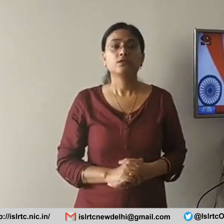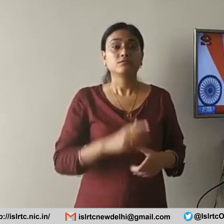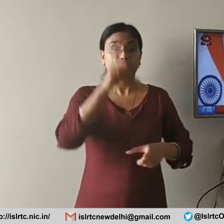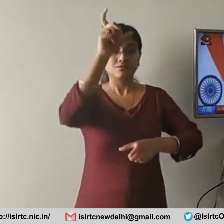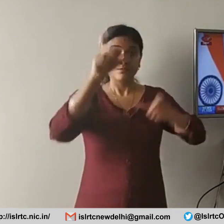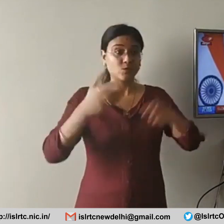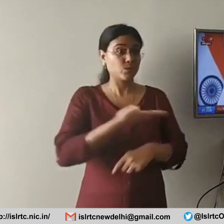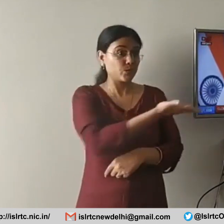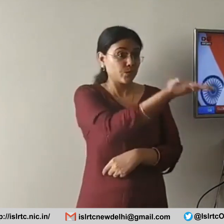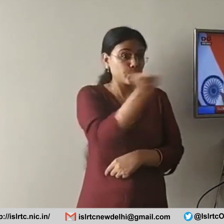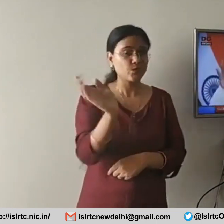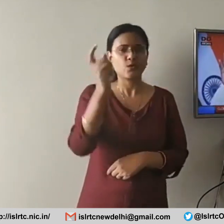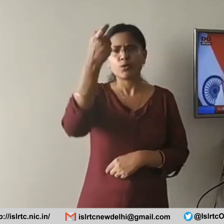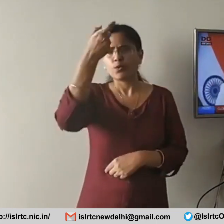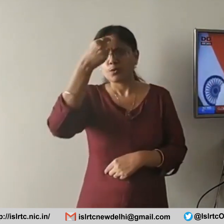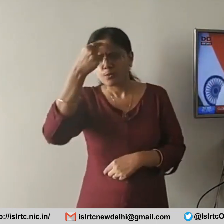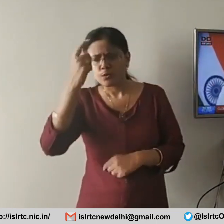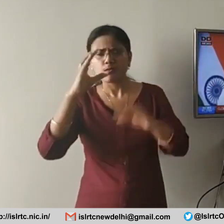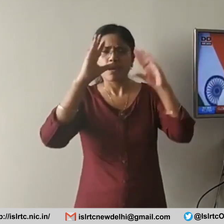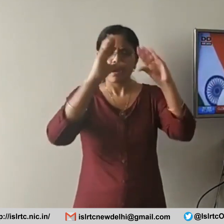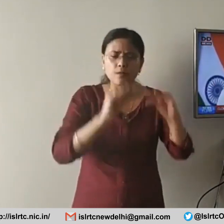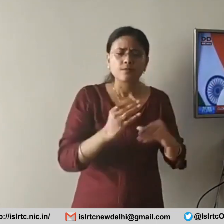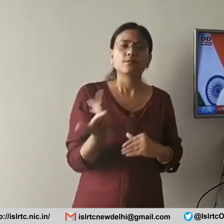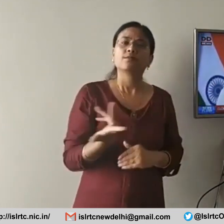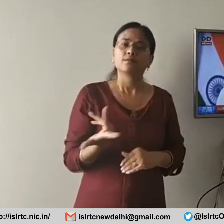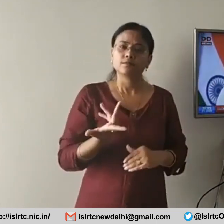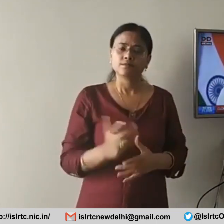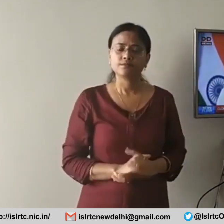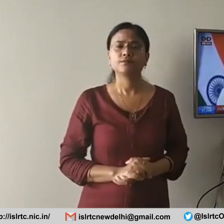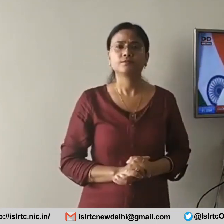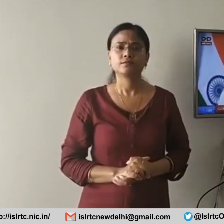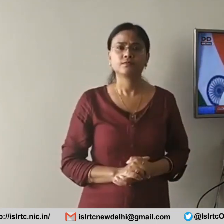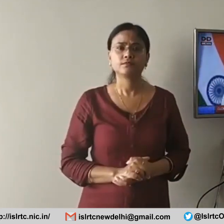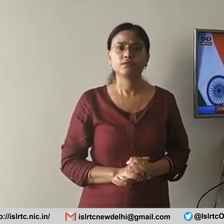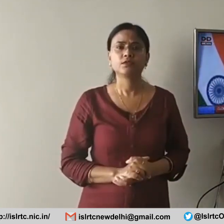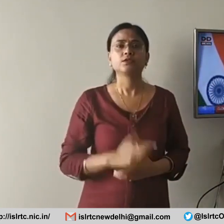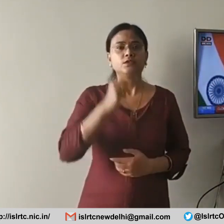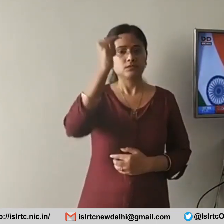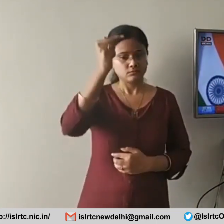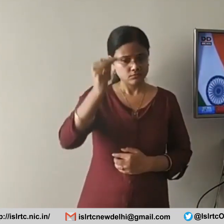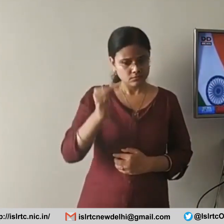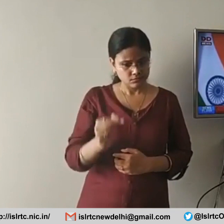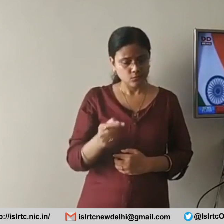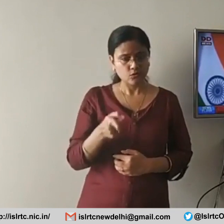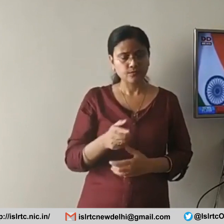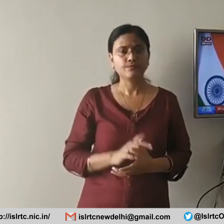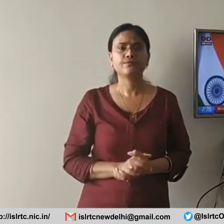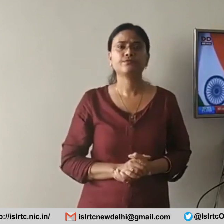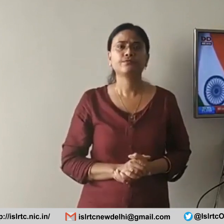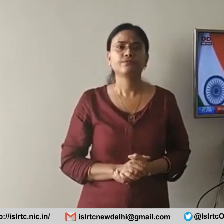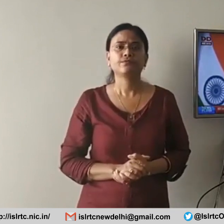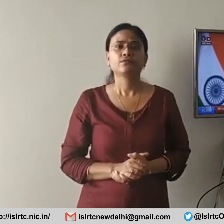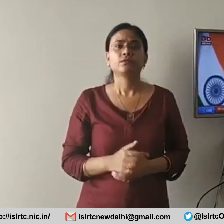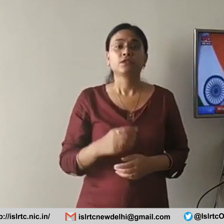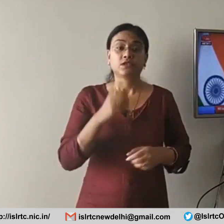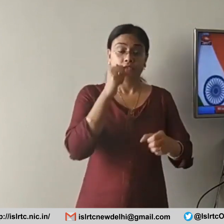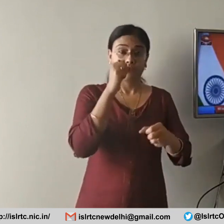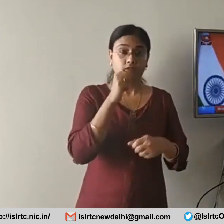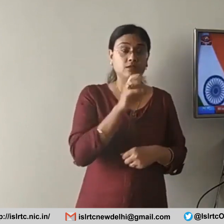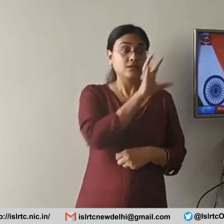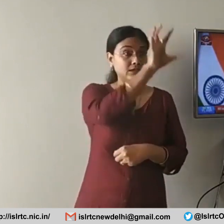लोगों की दिक्कतें कम कैसे करें, इन बातों को लेकर राज्यों